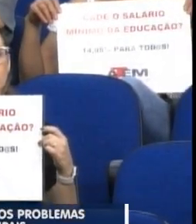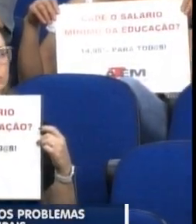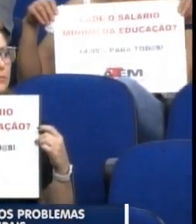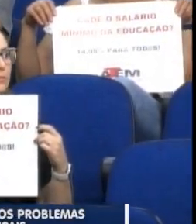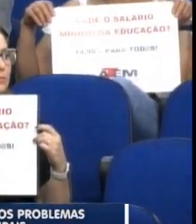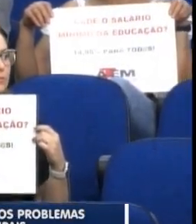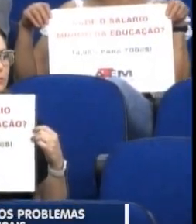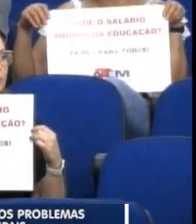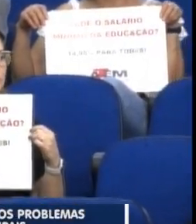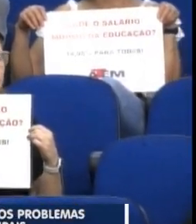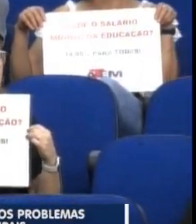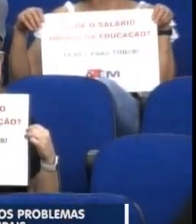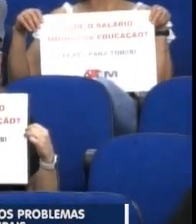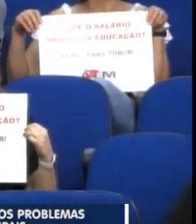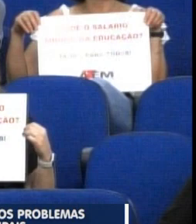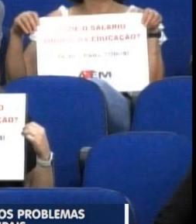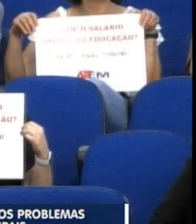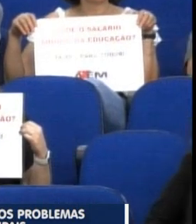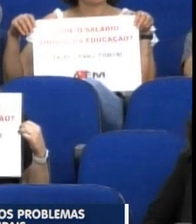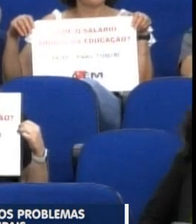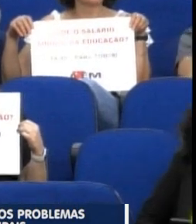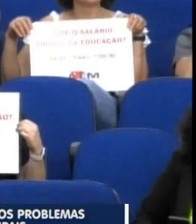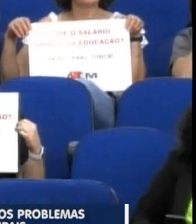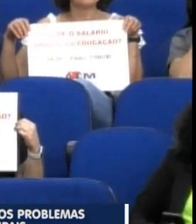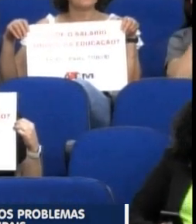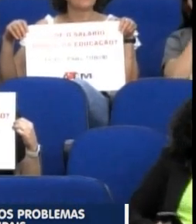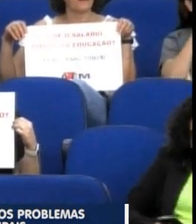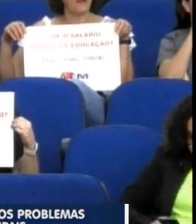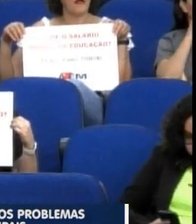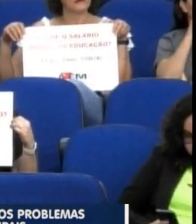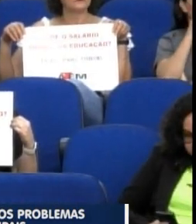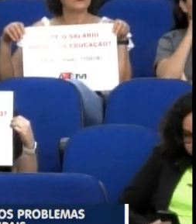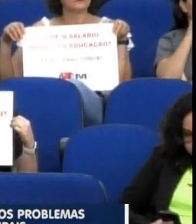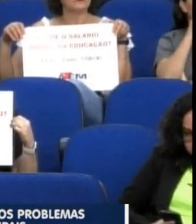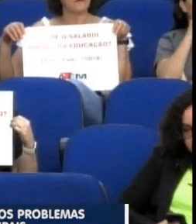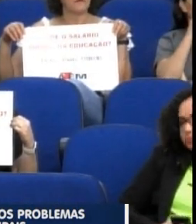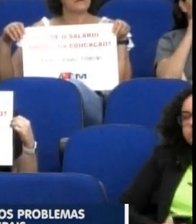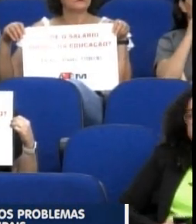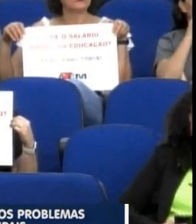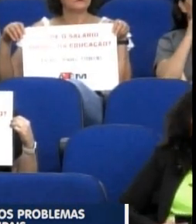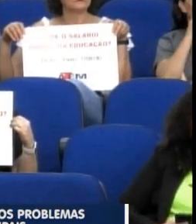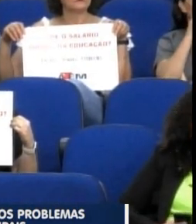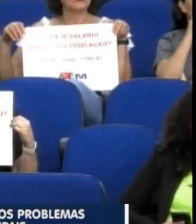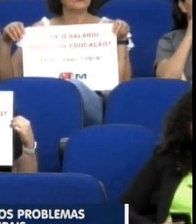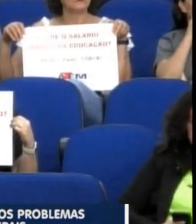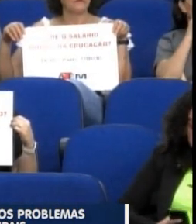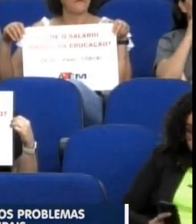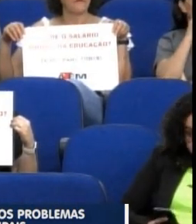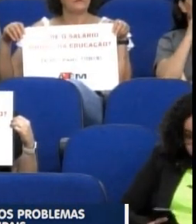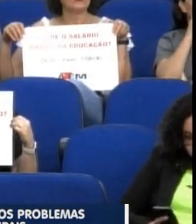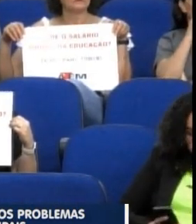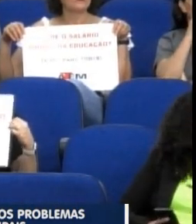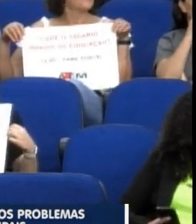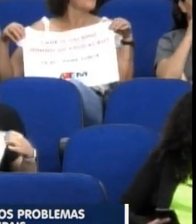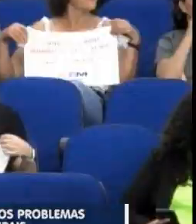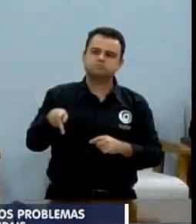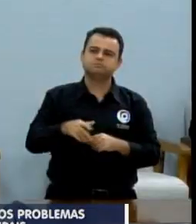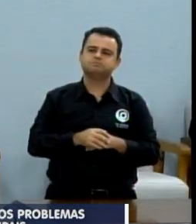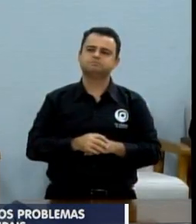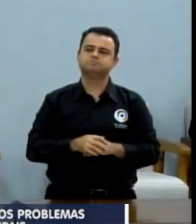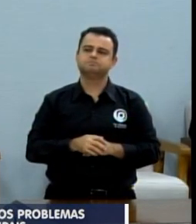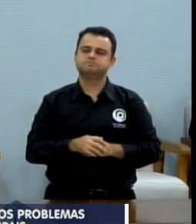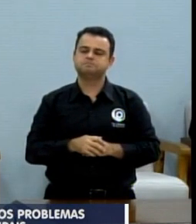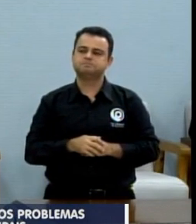empenharam intensamente que é o caso aqui do Vereador Pedro Roberto Vereador Renato Pupo o